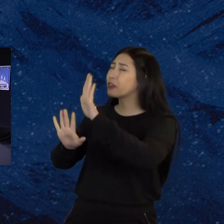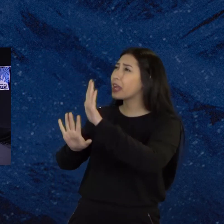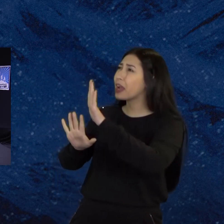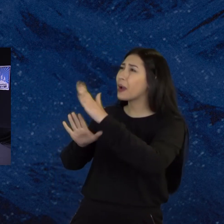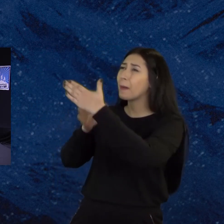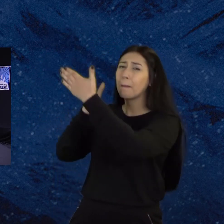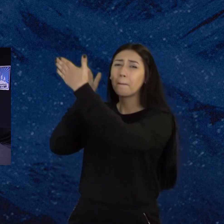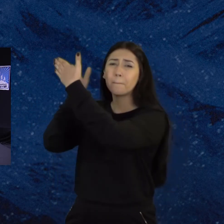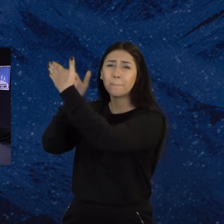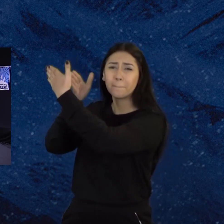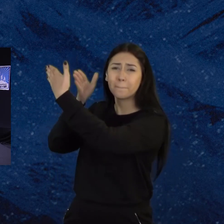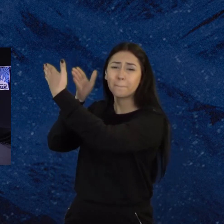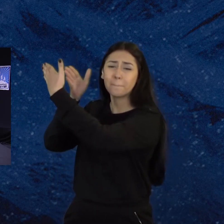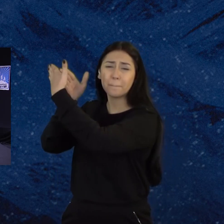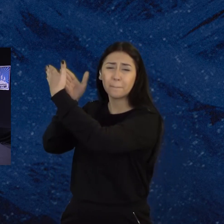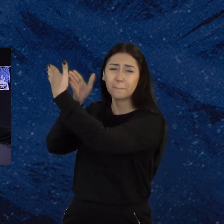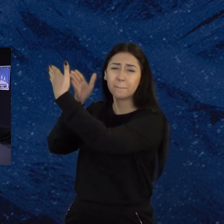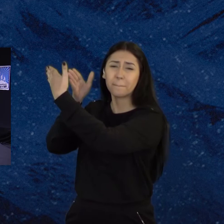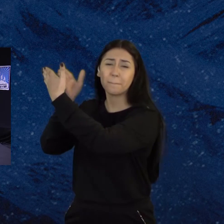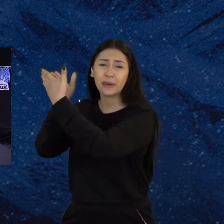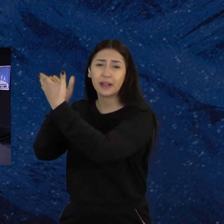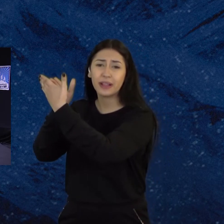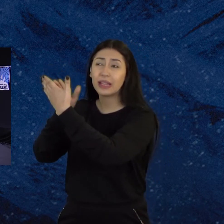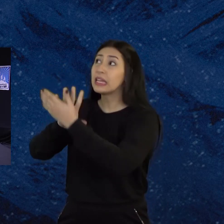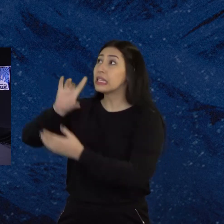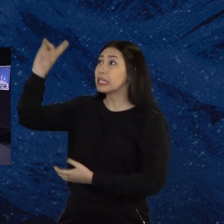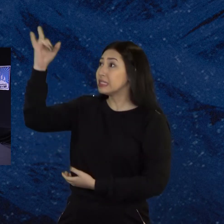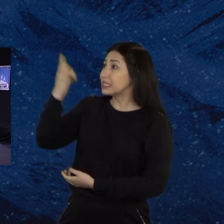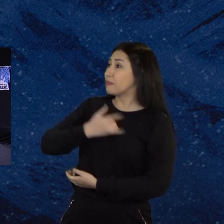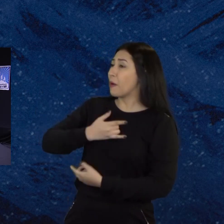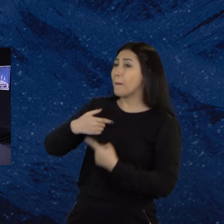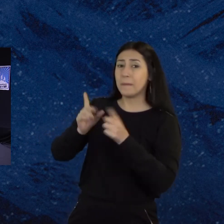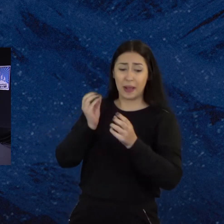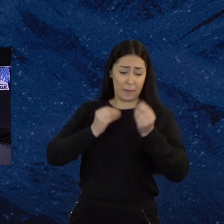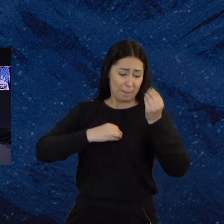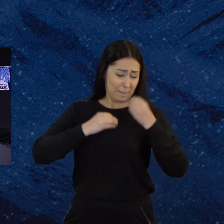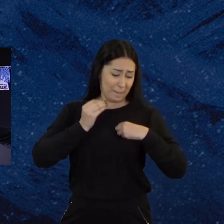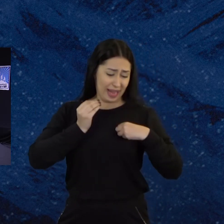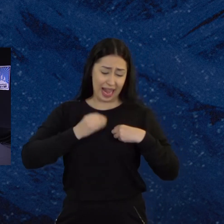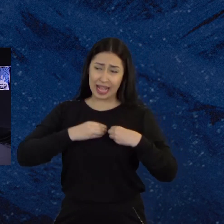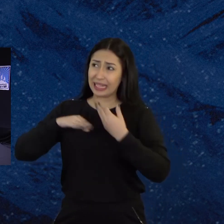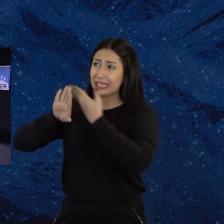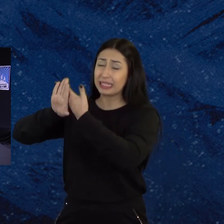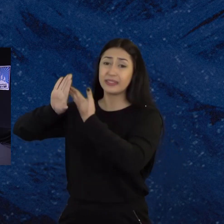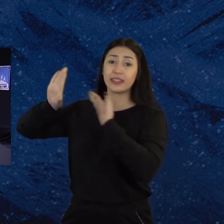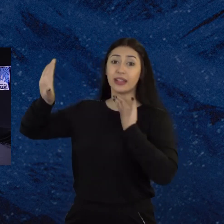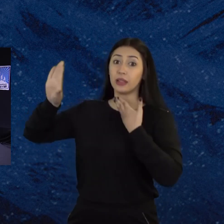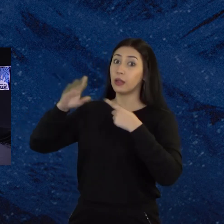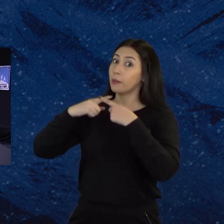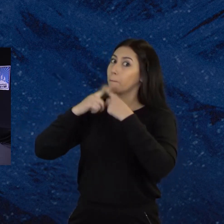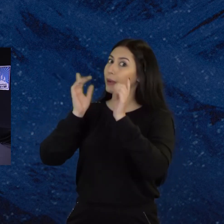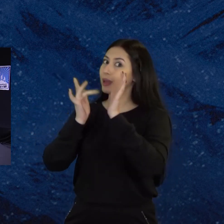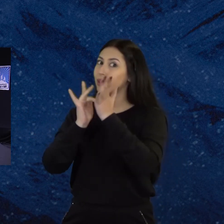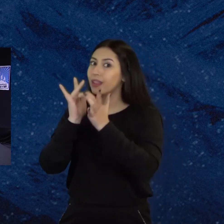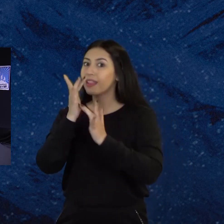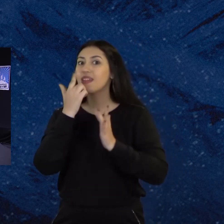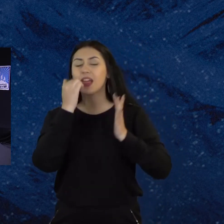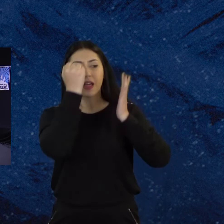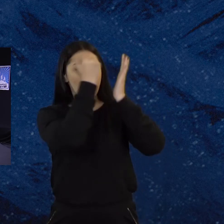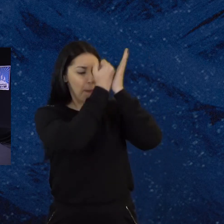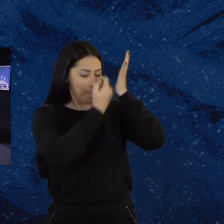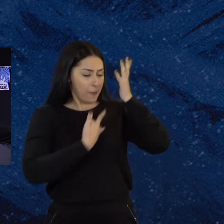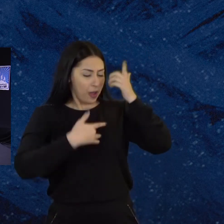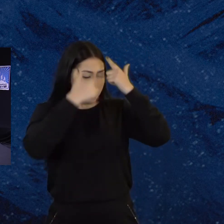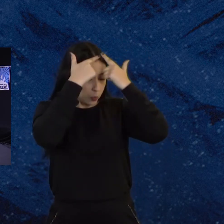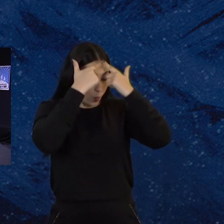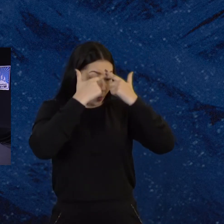Deus. Por mais que Deus sempre amou o homem, mas o pecado impedia. Mas pelo sangue, nós agora podemos adentrar